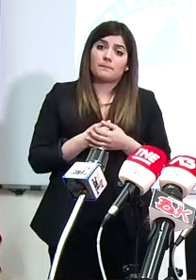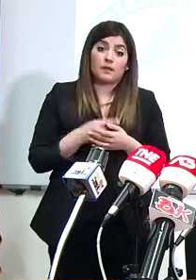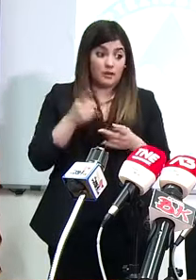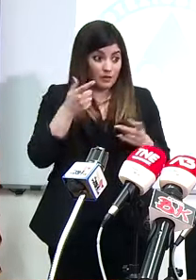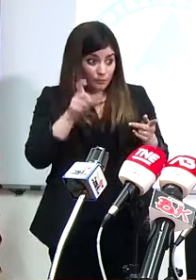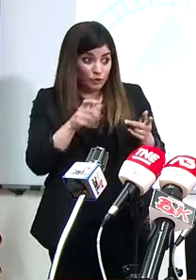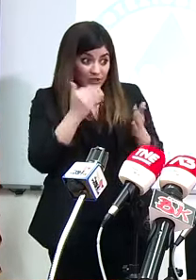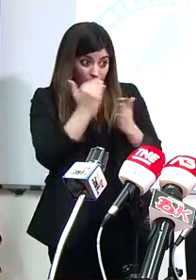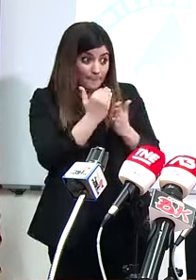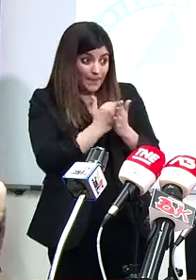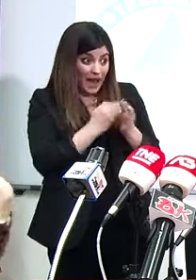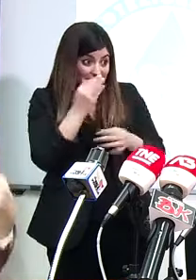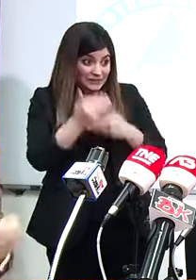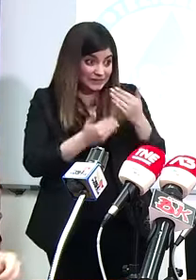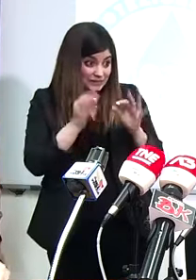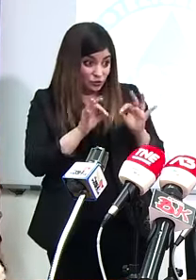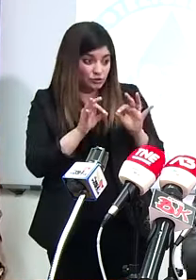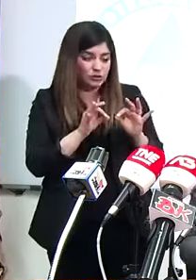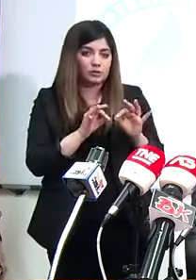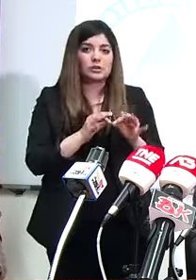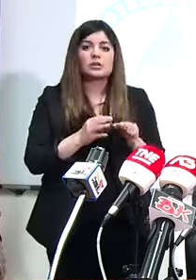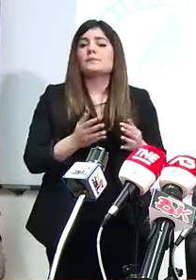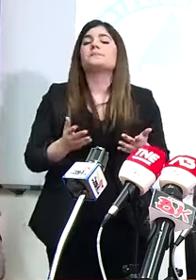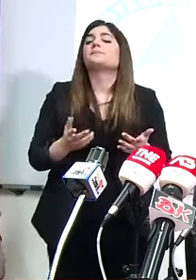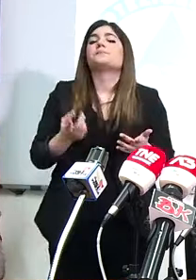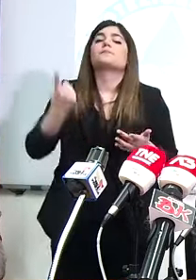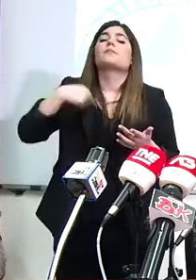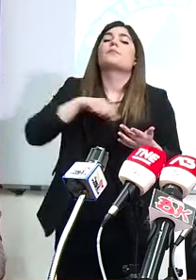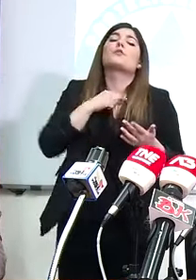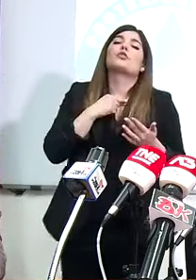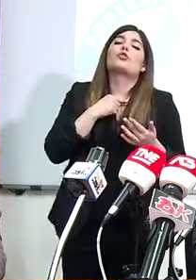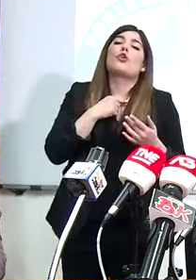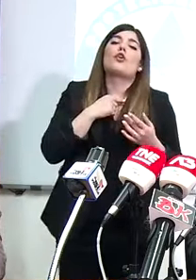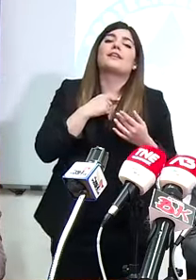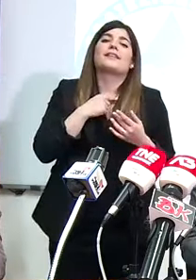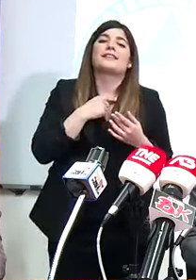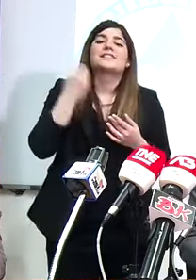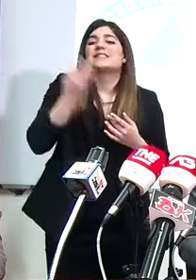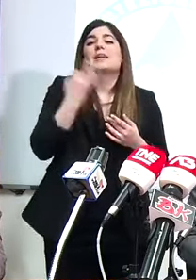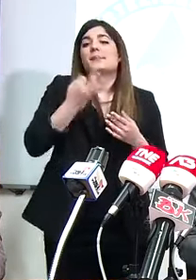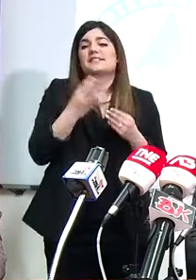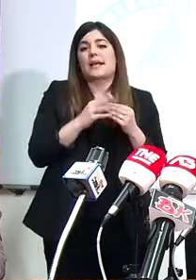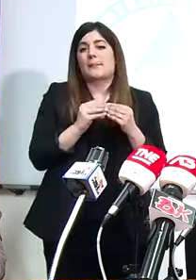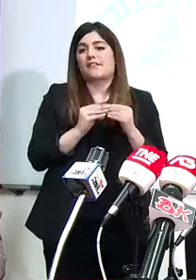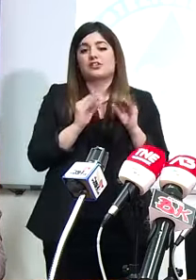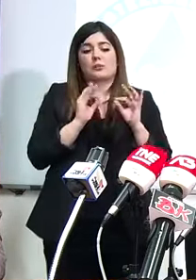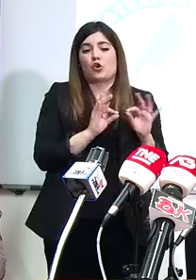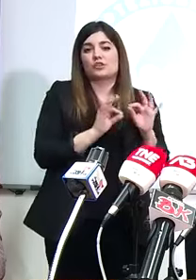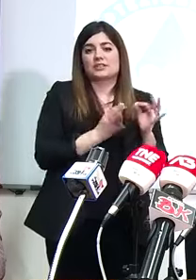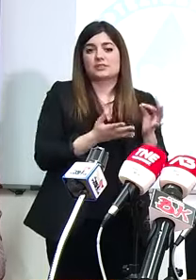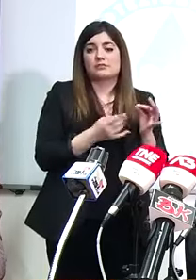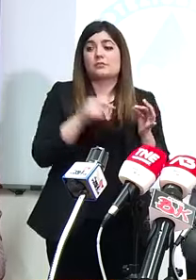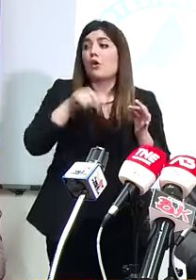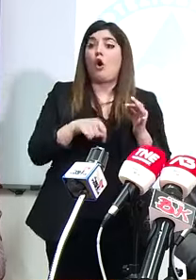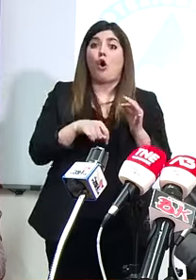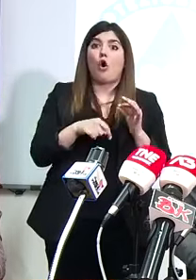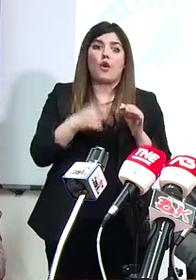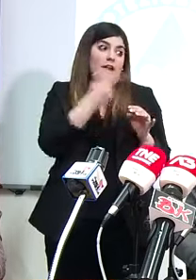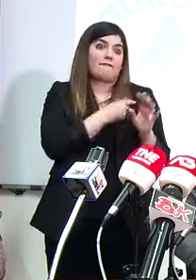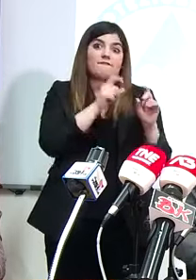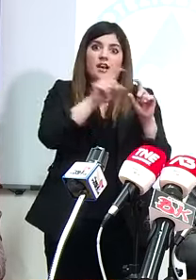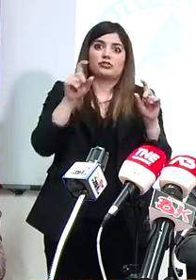non ho mai lo facciamo un miliardo e mezzo di volte solo che oggi parliamo di vaccini tutti gli interessi